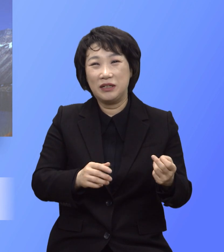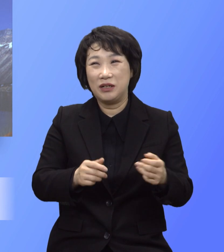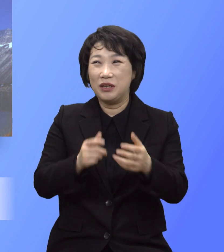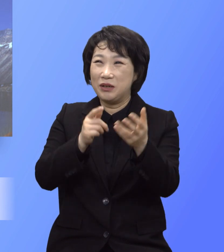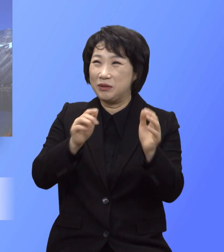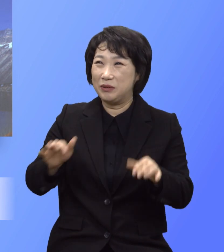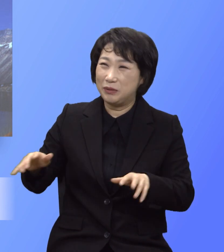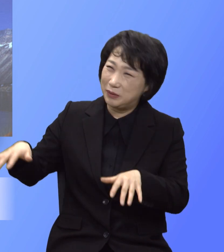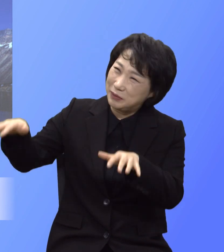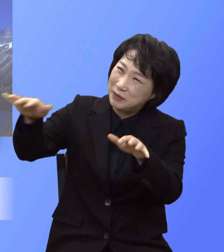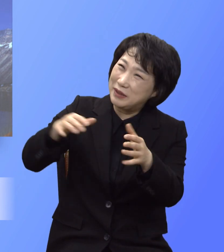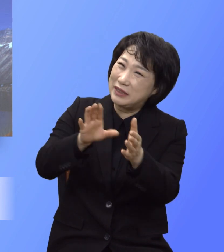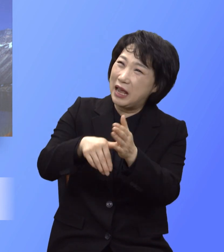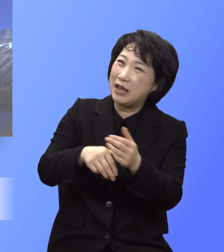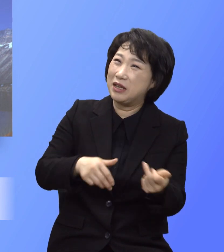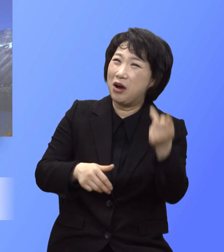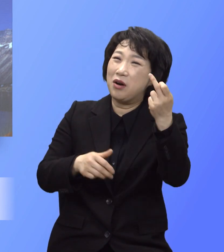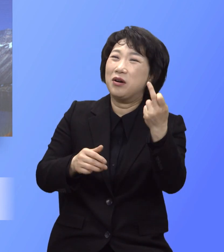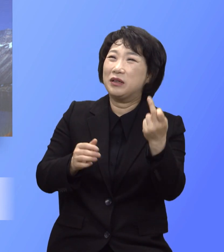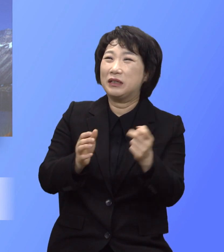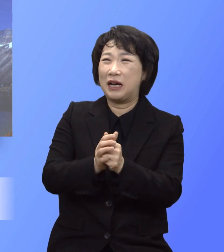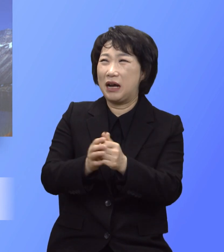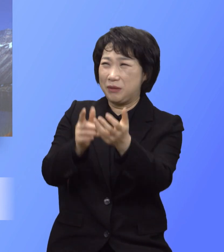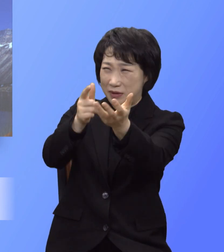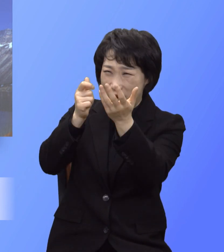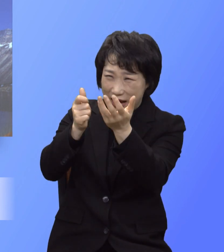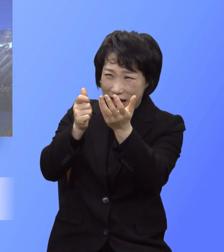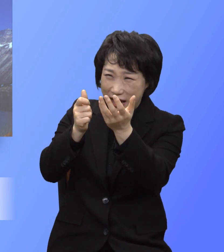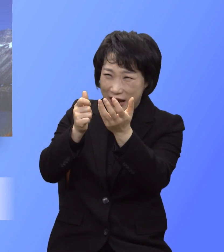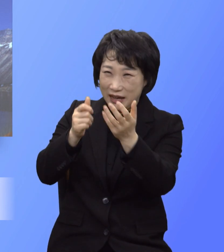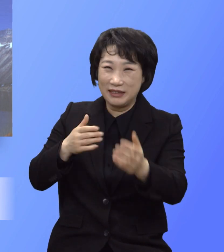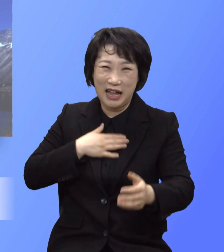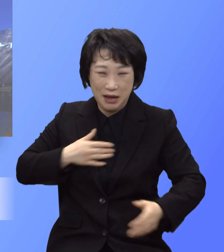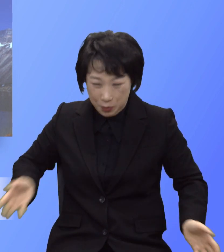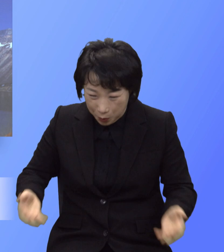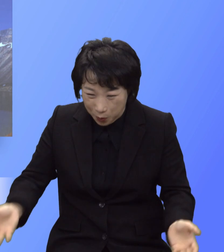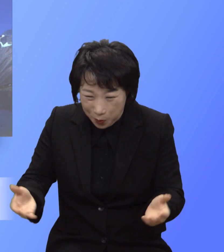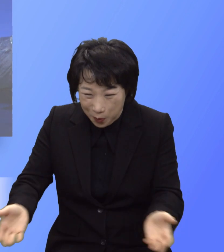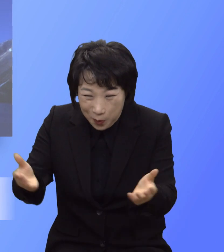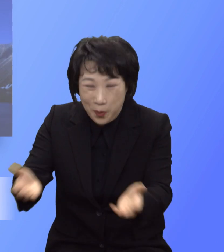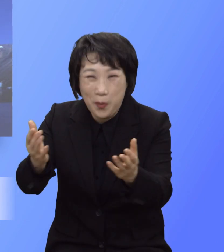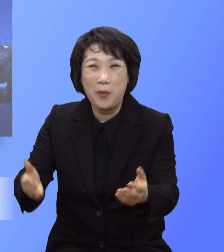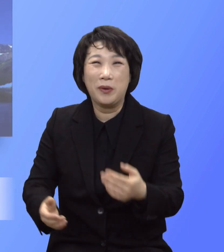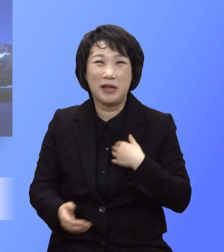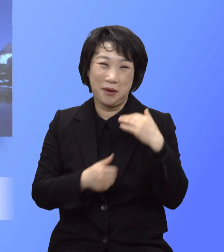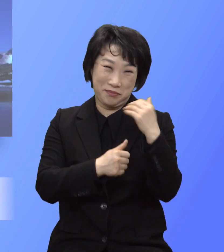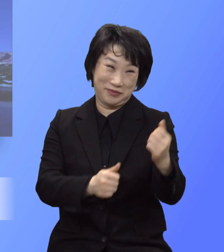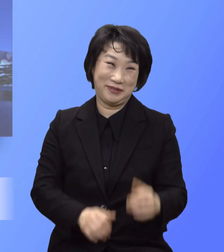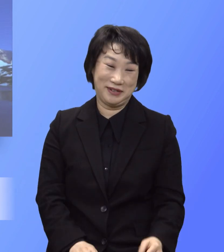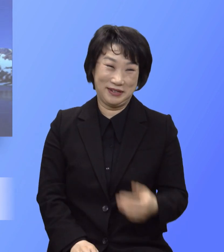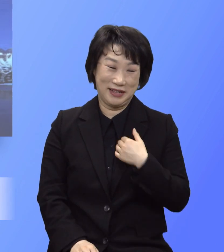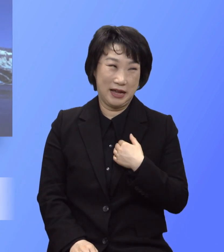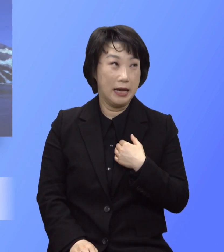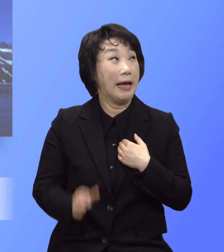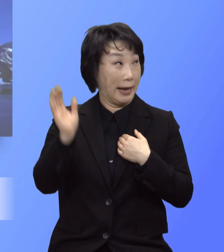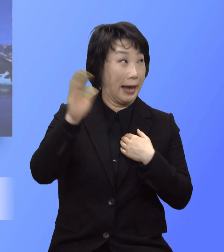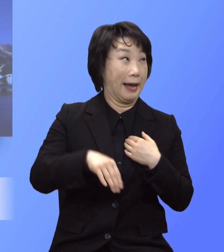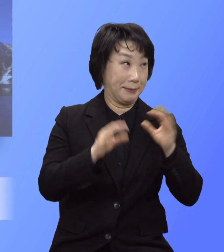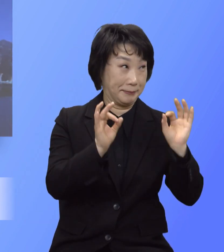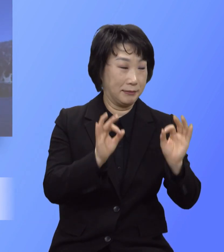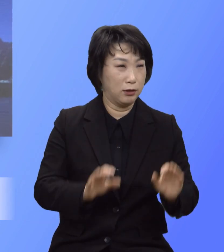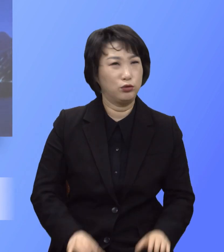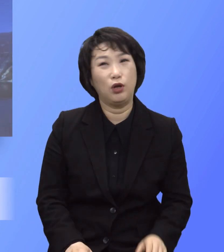잡는다고. 그래서 꽁 쫓을 사람을 나를 택한 것입니다. 형 꽁 잡으러 가. 근데